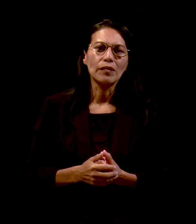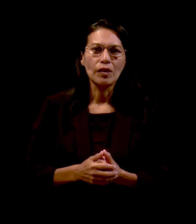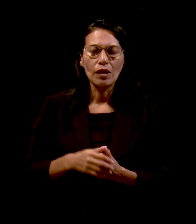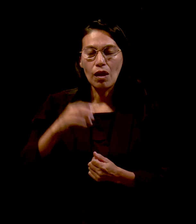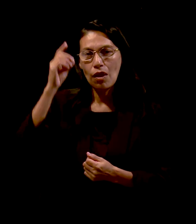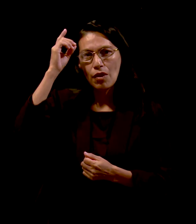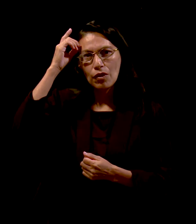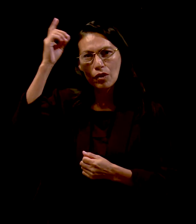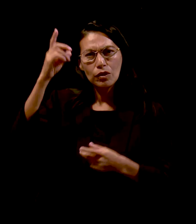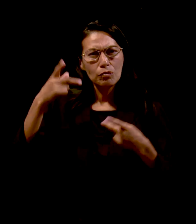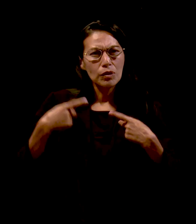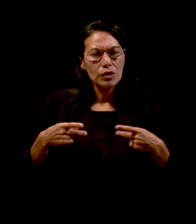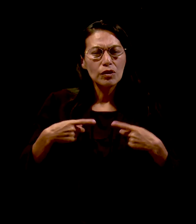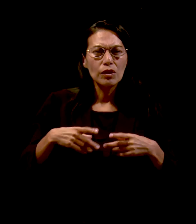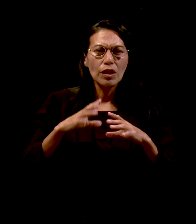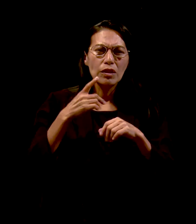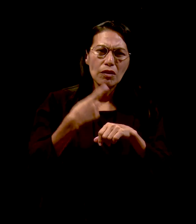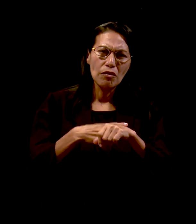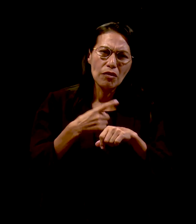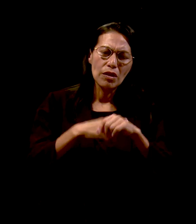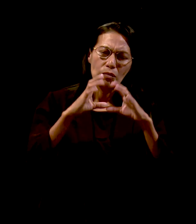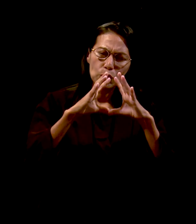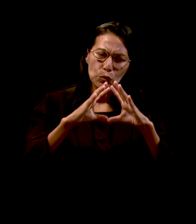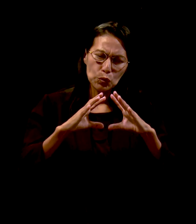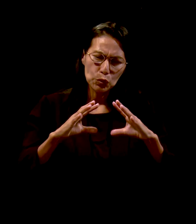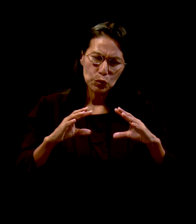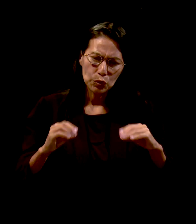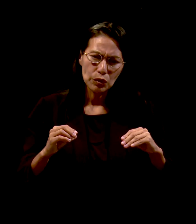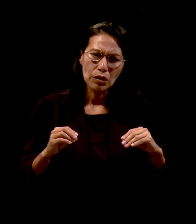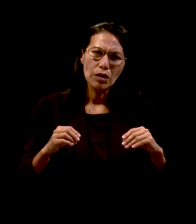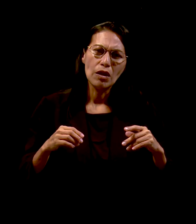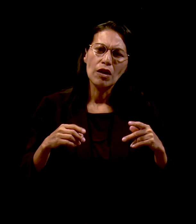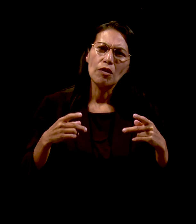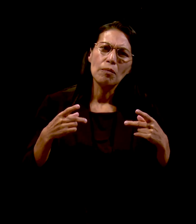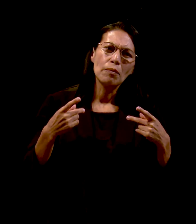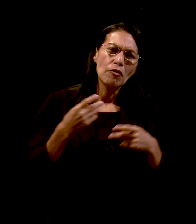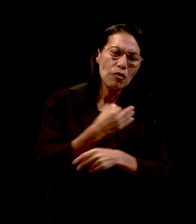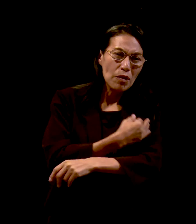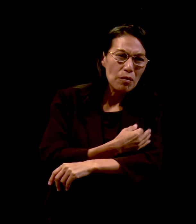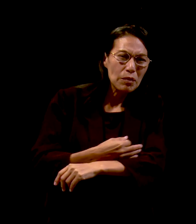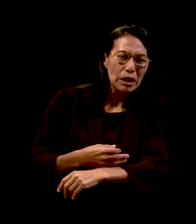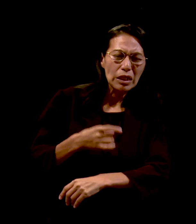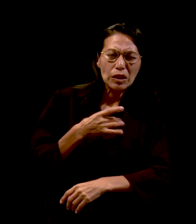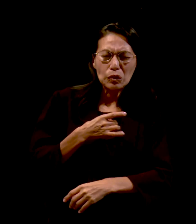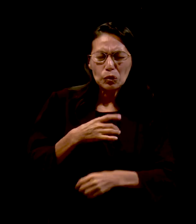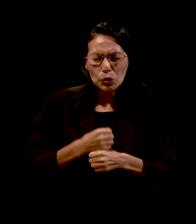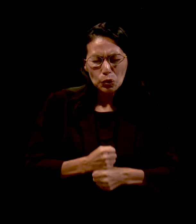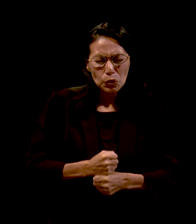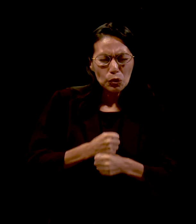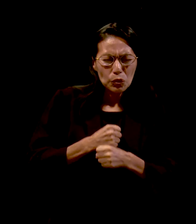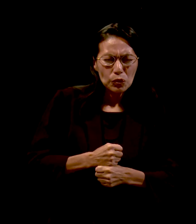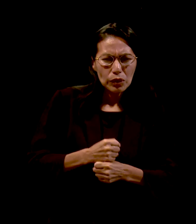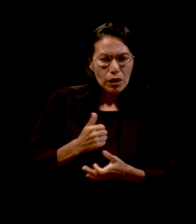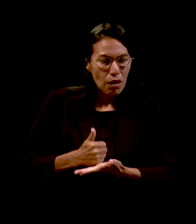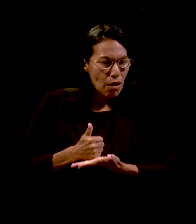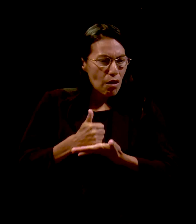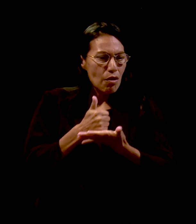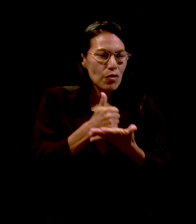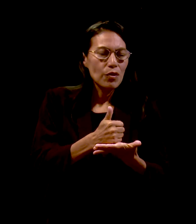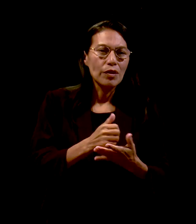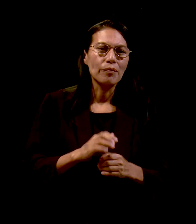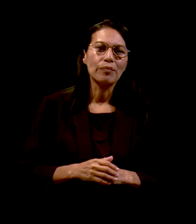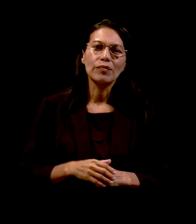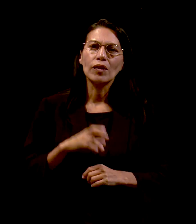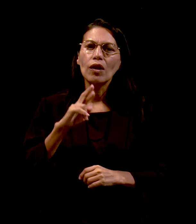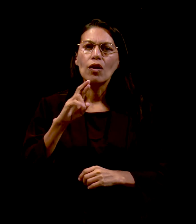dios sanz a los enfermos y sostenga las familias dolidas claro que si rosalía pilar por favor